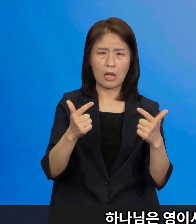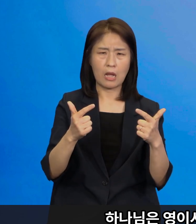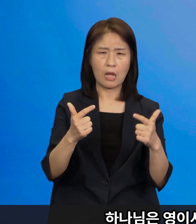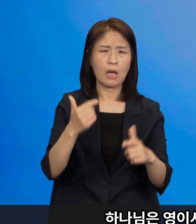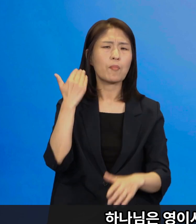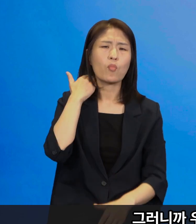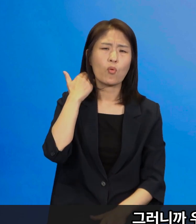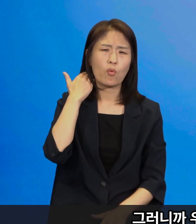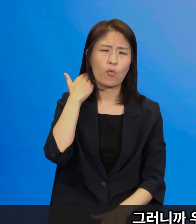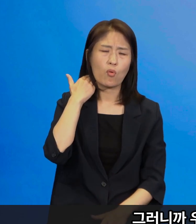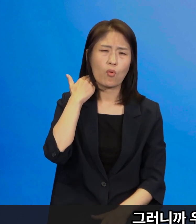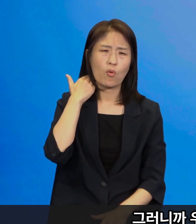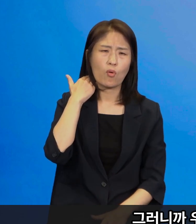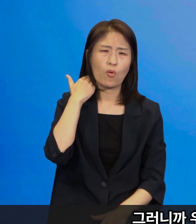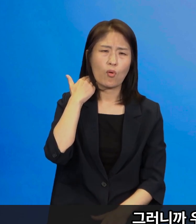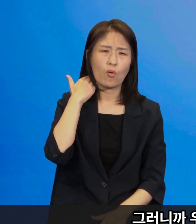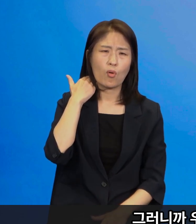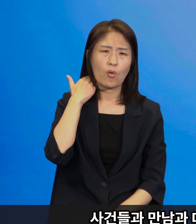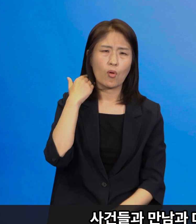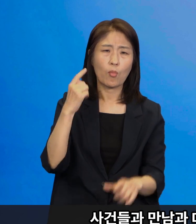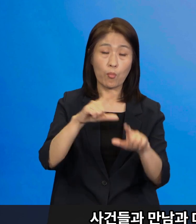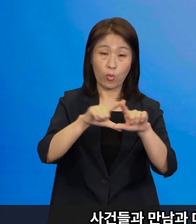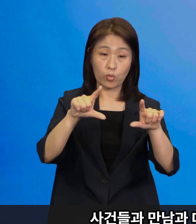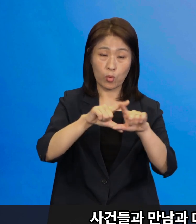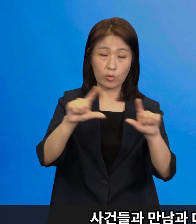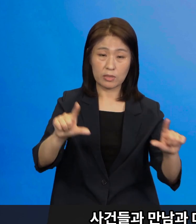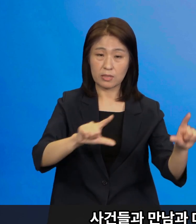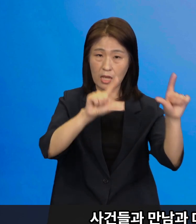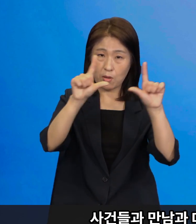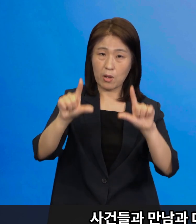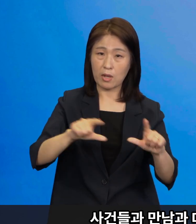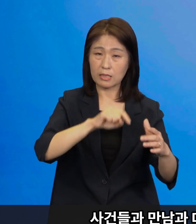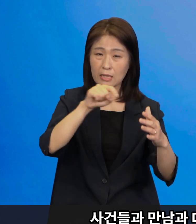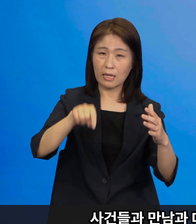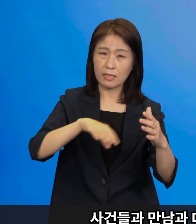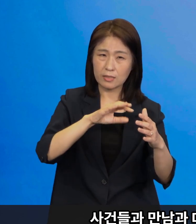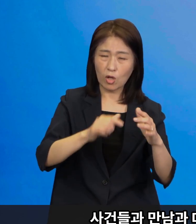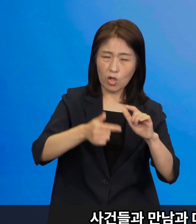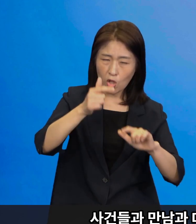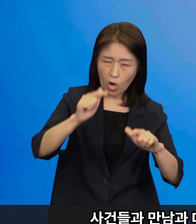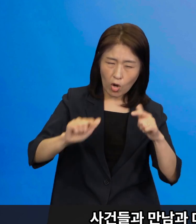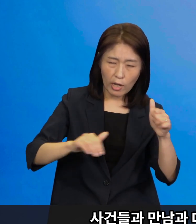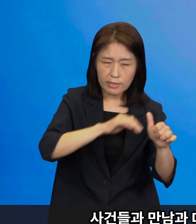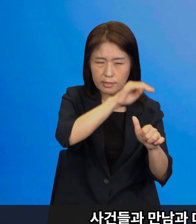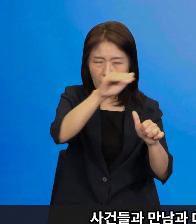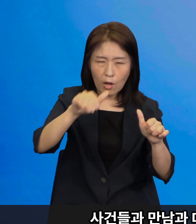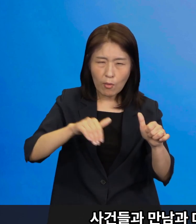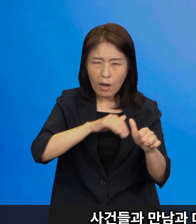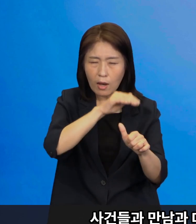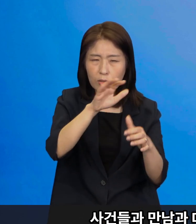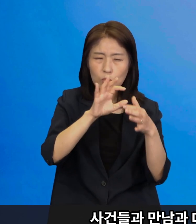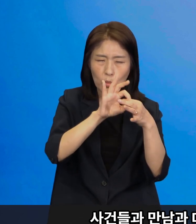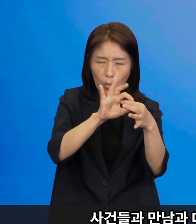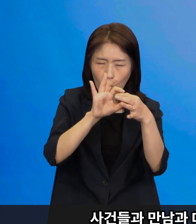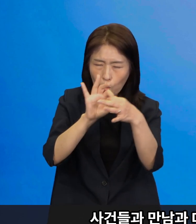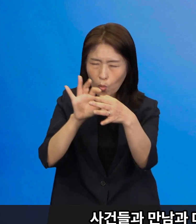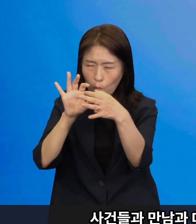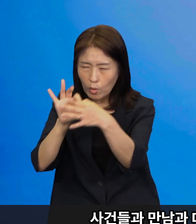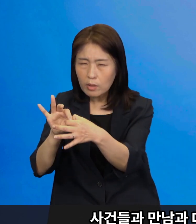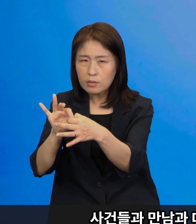않잖아요. 그러니까 우리의 일상의 여러 가지 사건들과 만남과 대화를 통해서